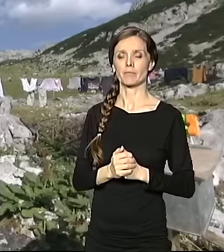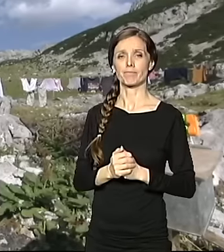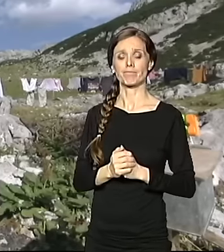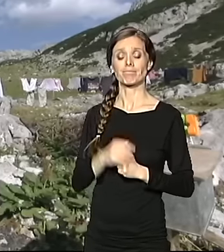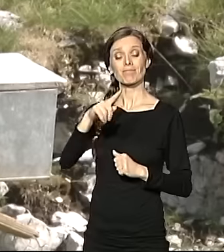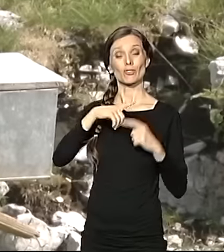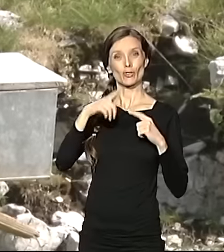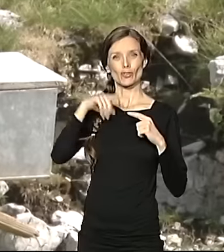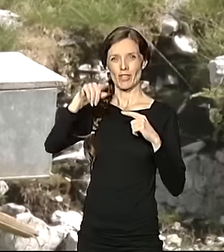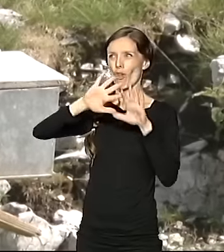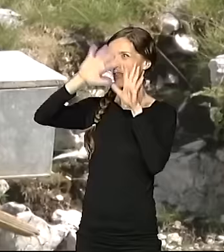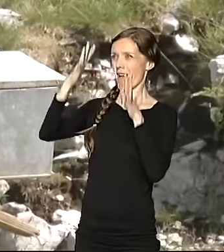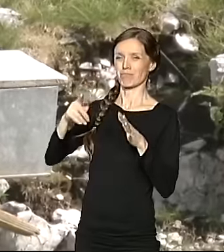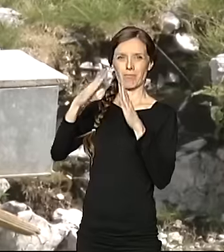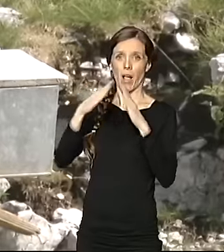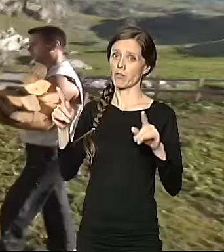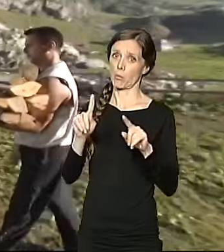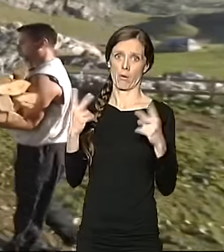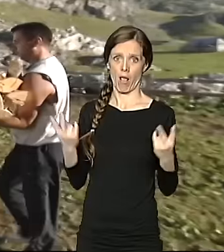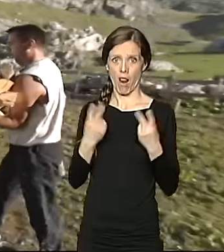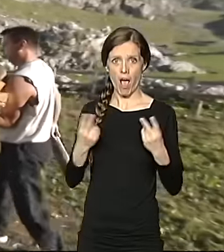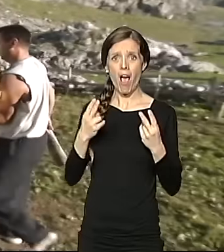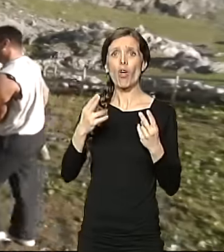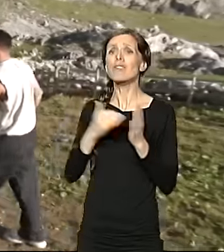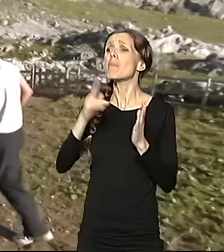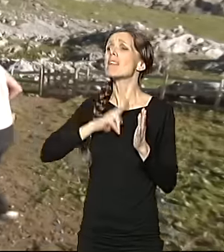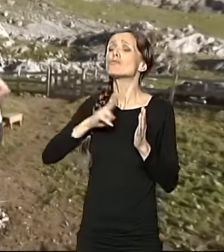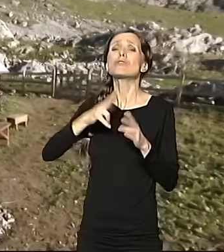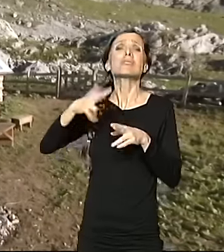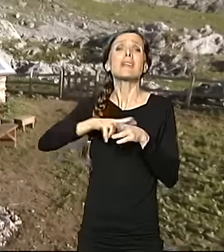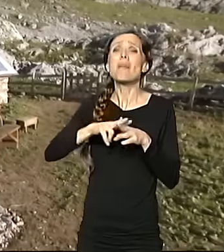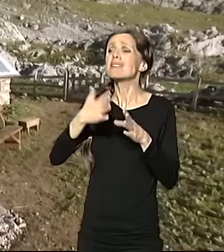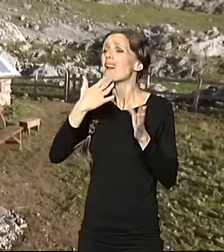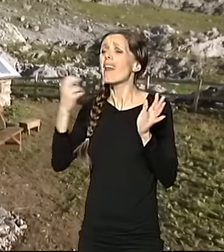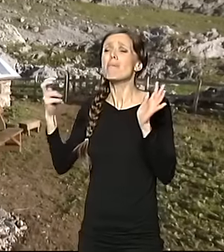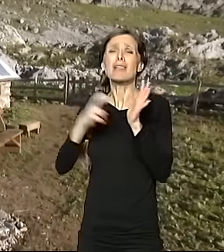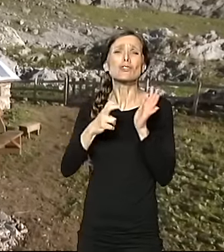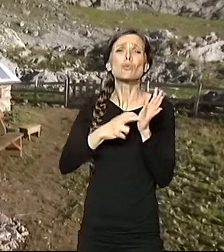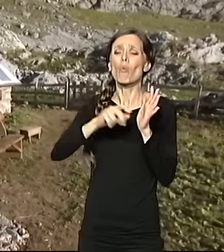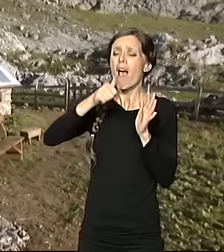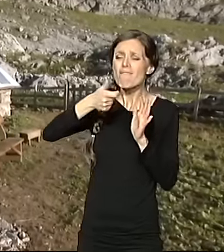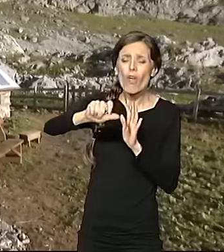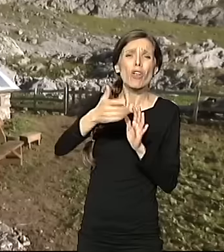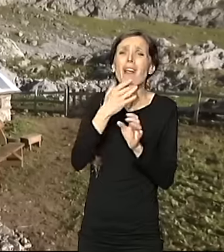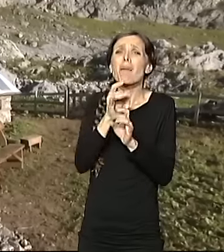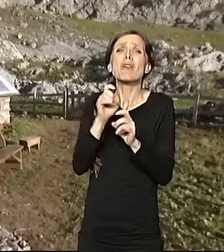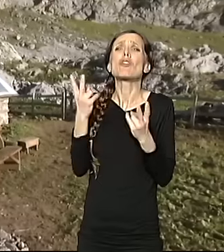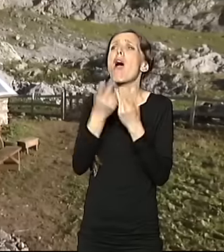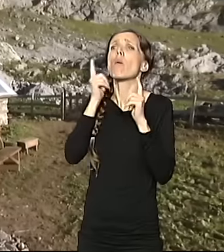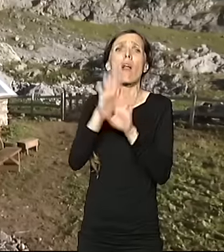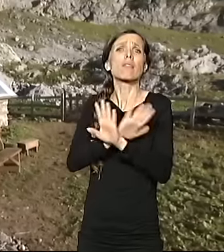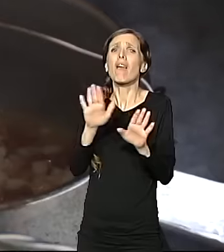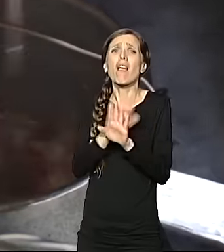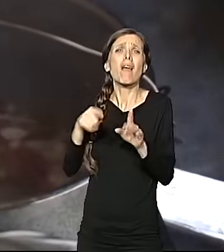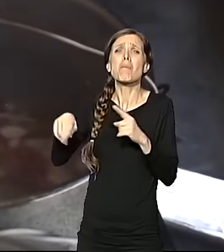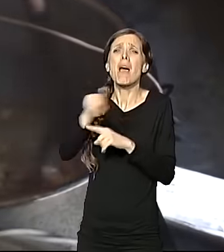Život na Katunu nije lak. Treba izdržati 3 meseca bez struje i drugih civilizacijskih obeležja u ovoj kamenoj pustinji.